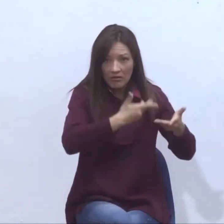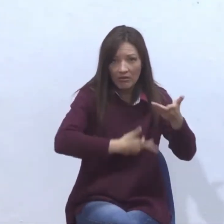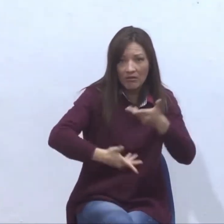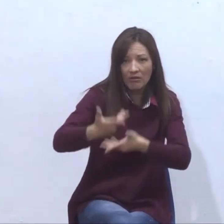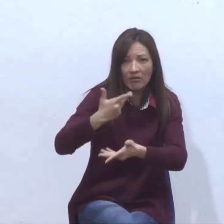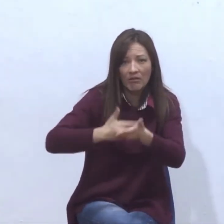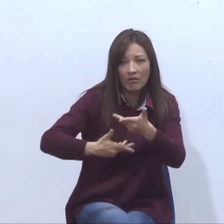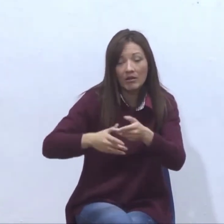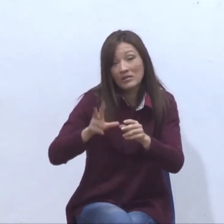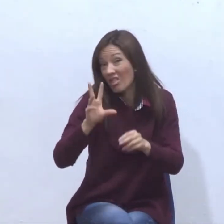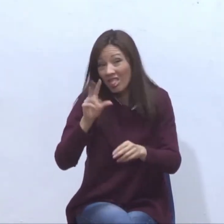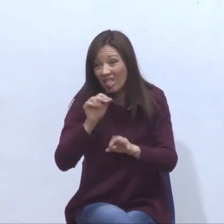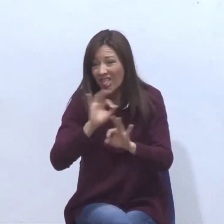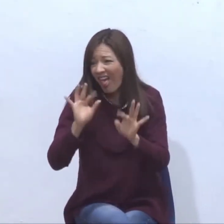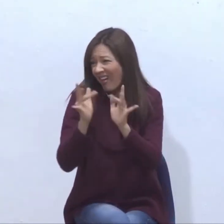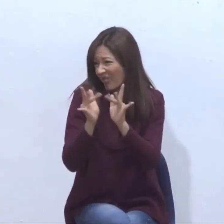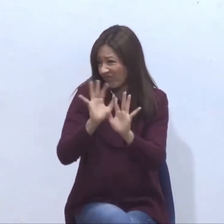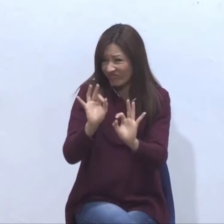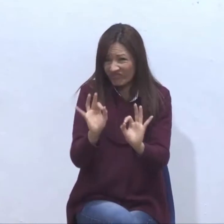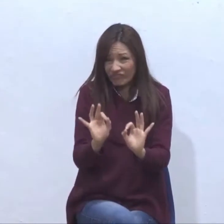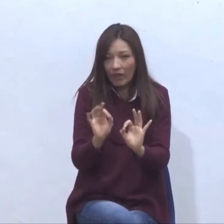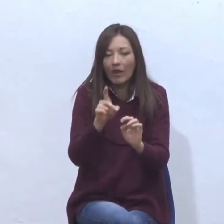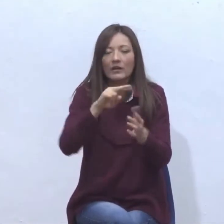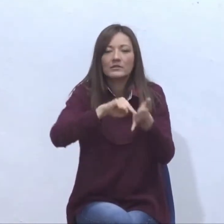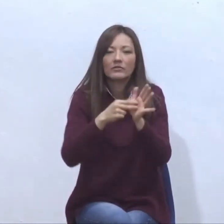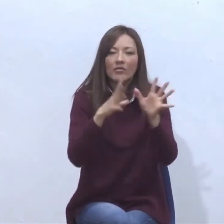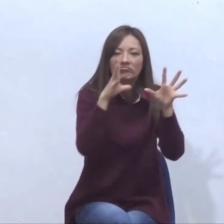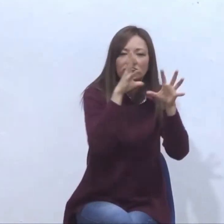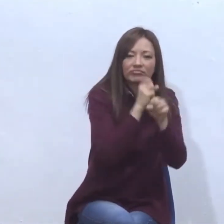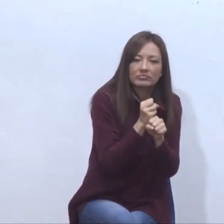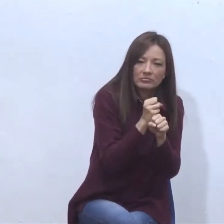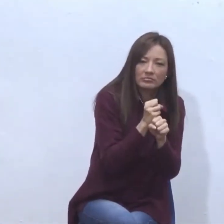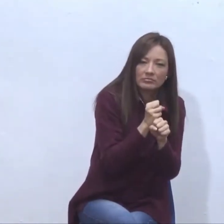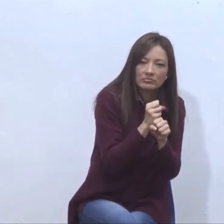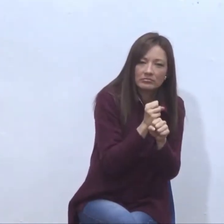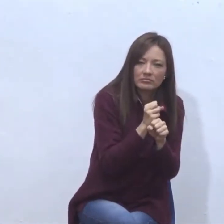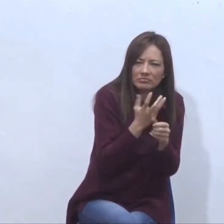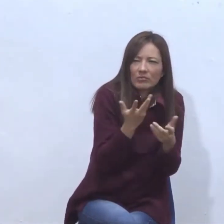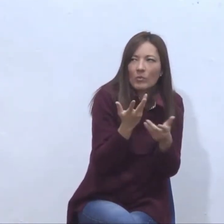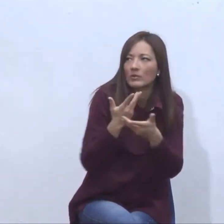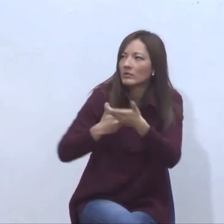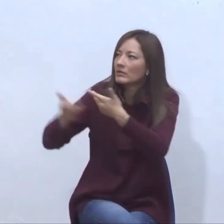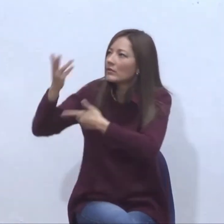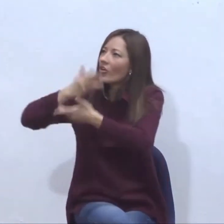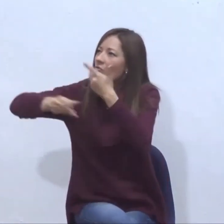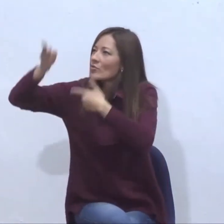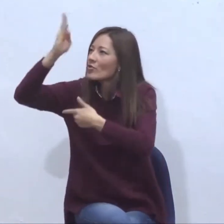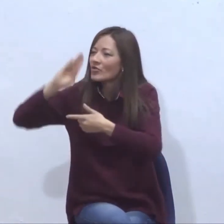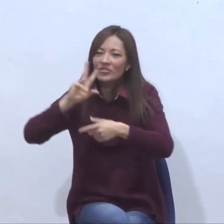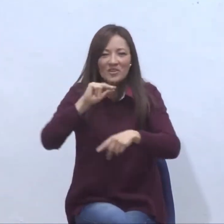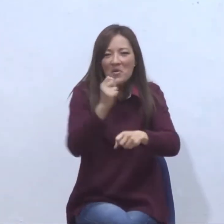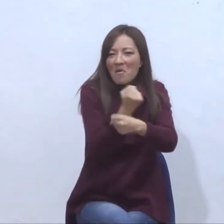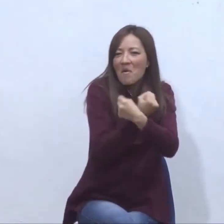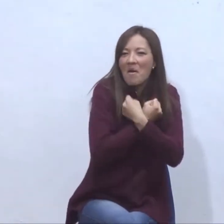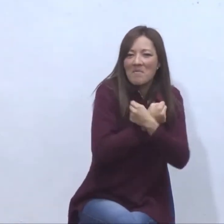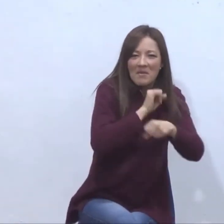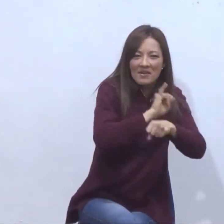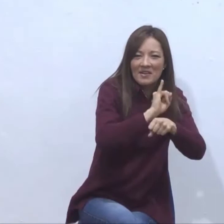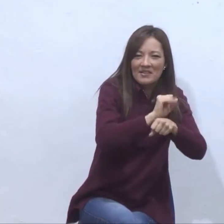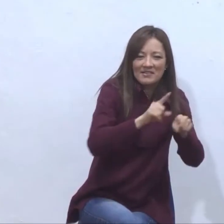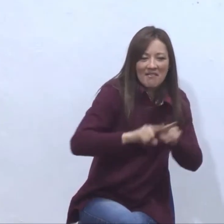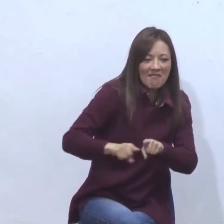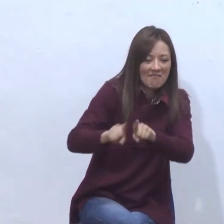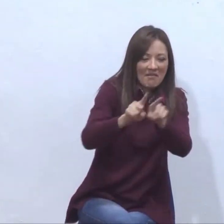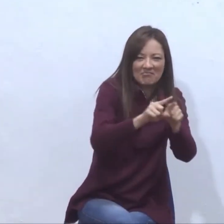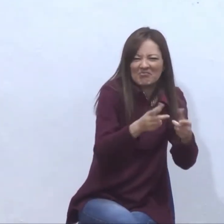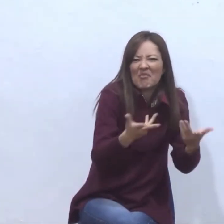si no estamos en tinieblas. Dice que ¿cómo podemos decir que estamos en comunión con Dios si no tenemos comunión unos con otros?